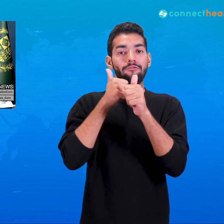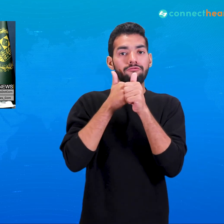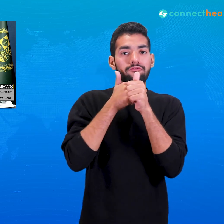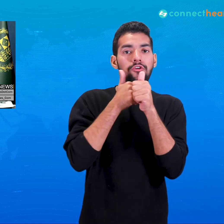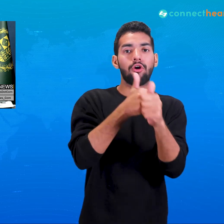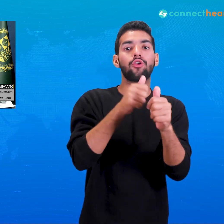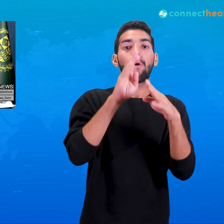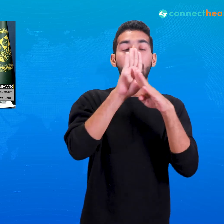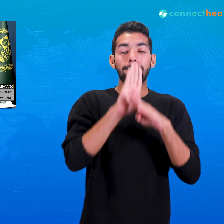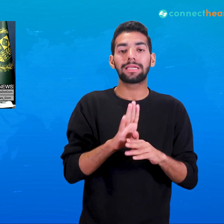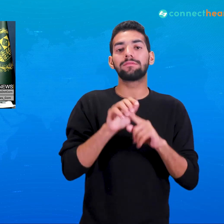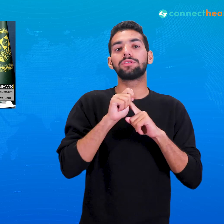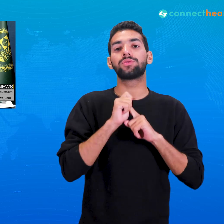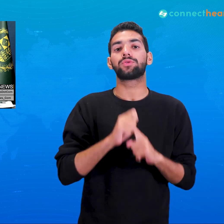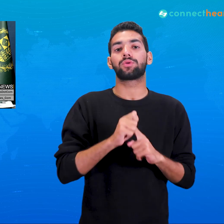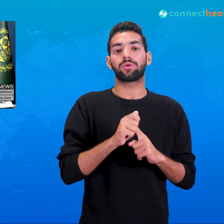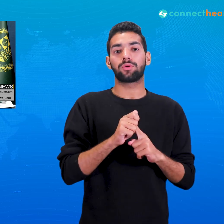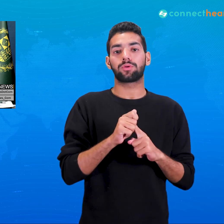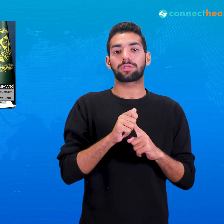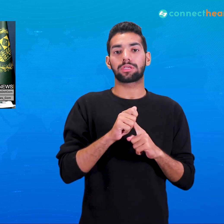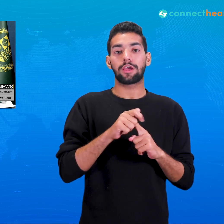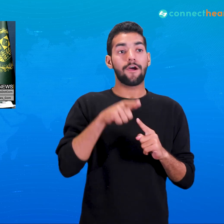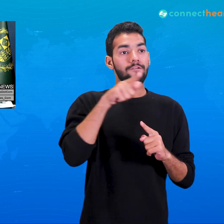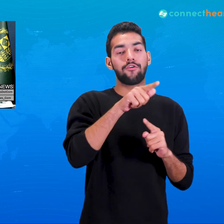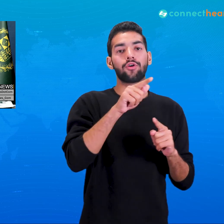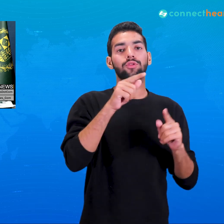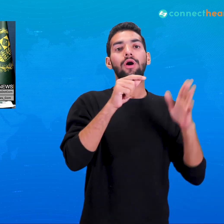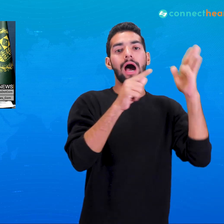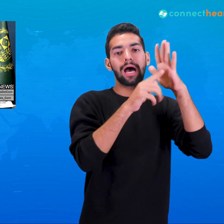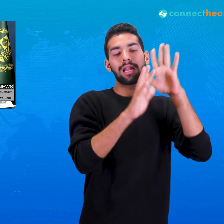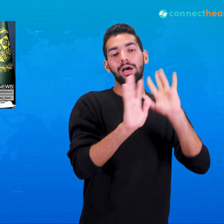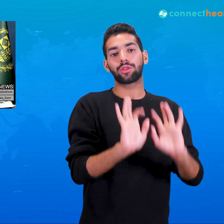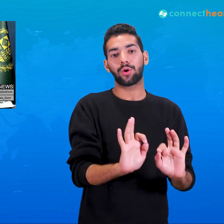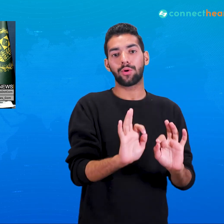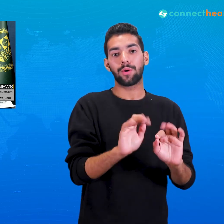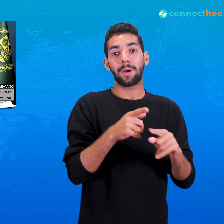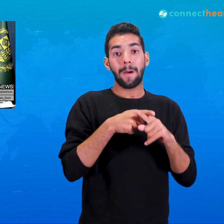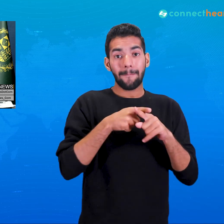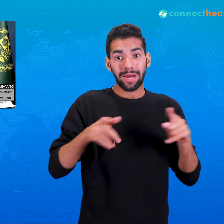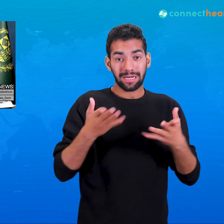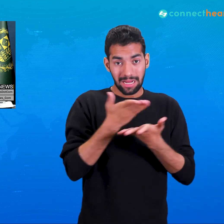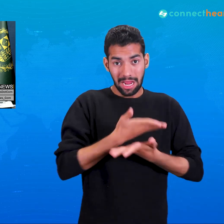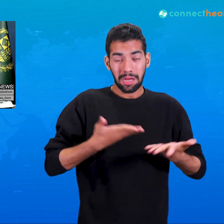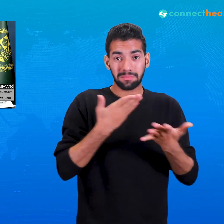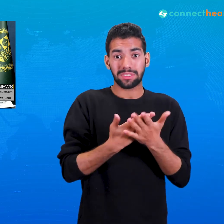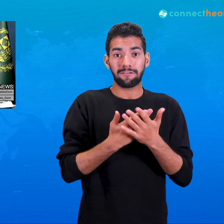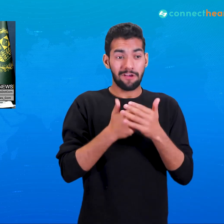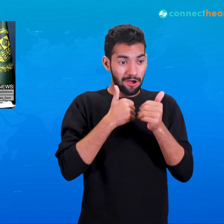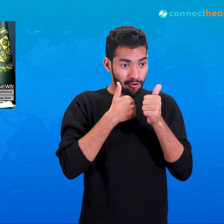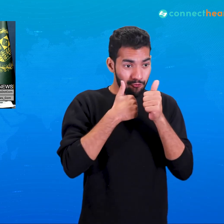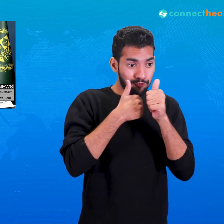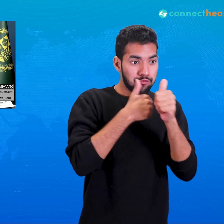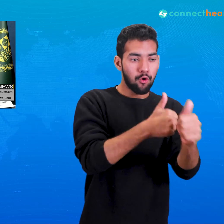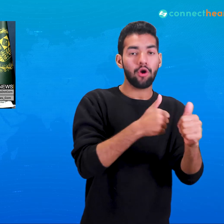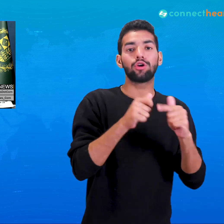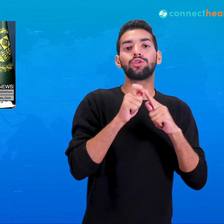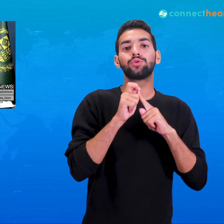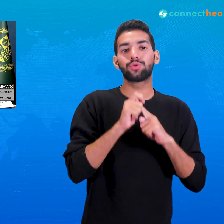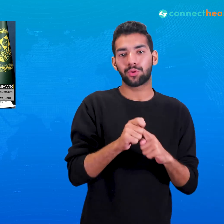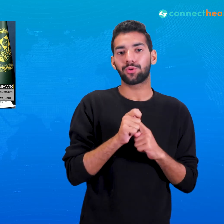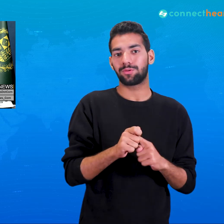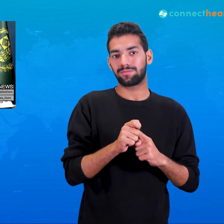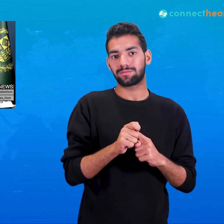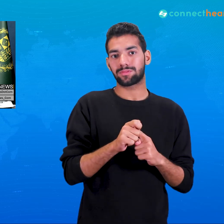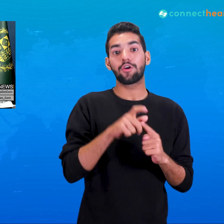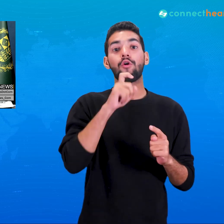چلو، تو ہم وہاں تو پہنچ کبھی بھی نہیں سکتے کہ جدھر وہ اللہ نے جو ان کو مقام دیا ہے، لیکن